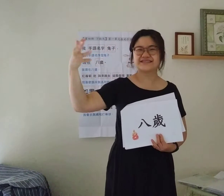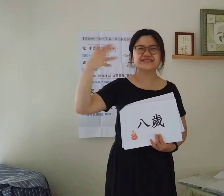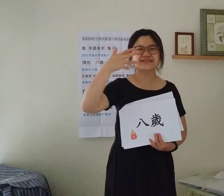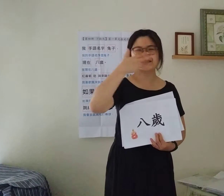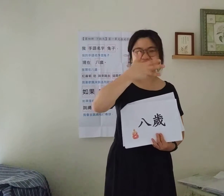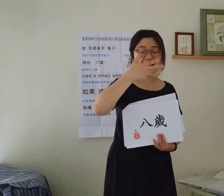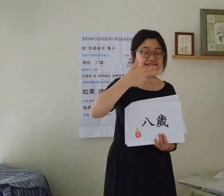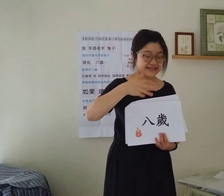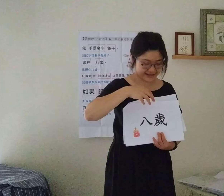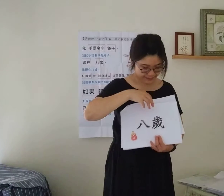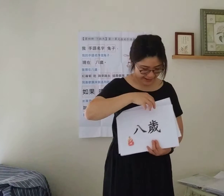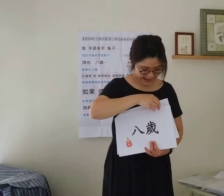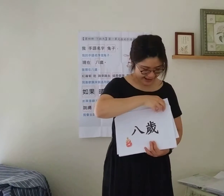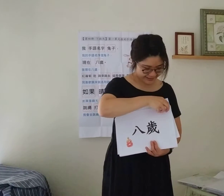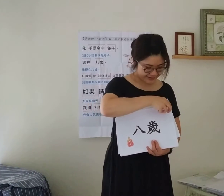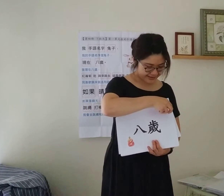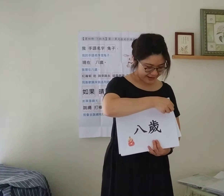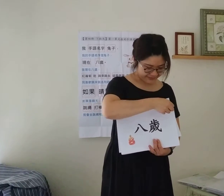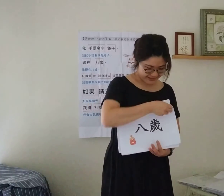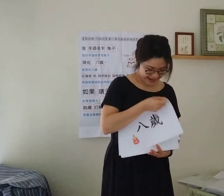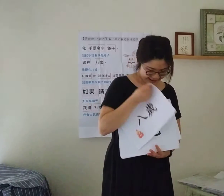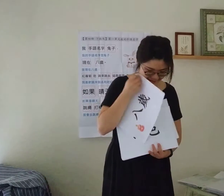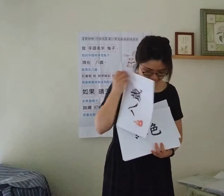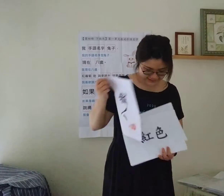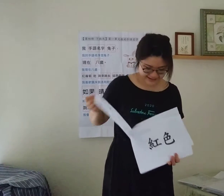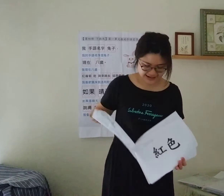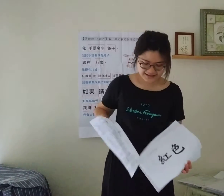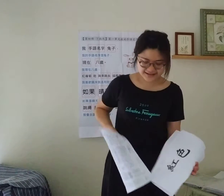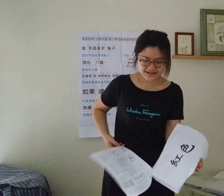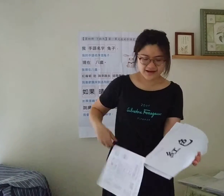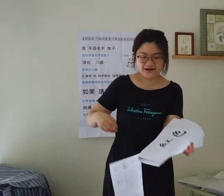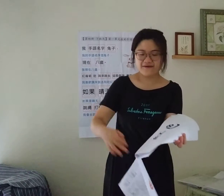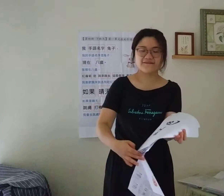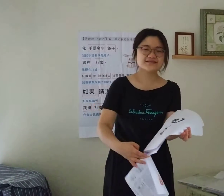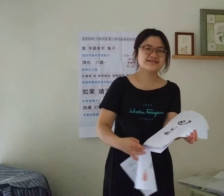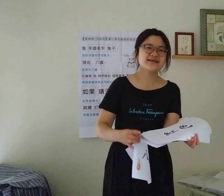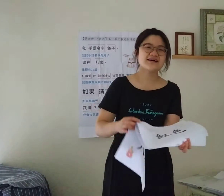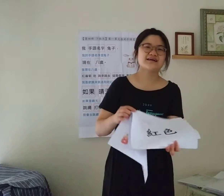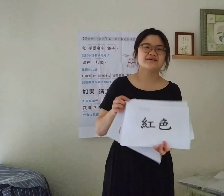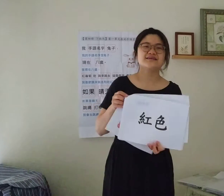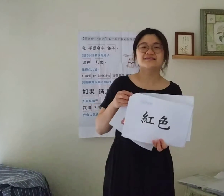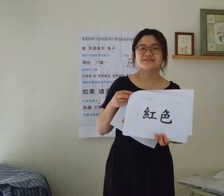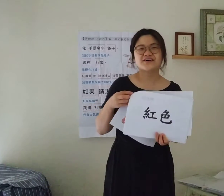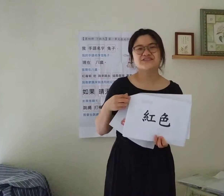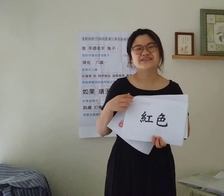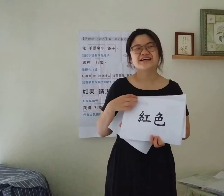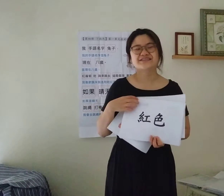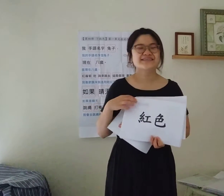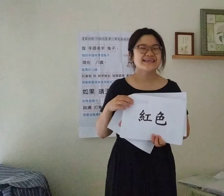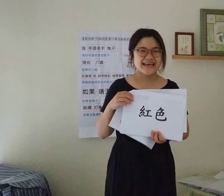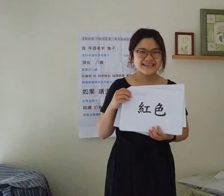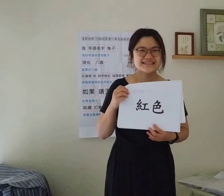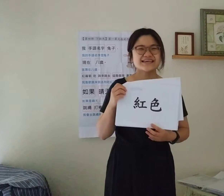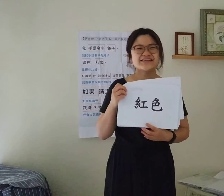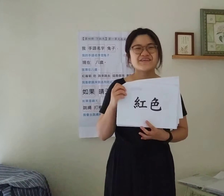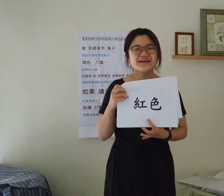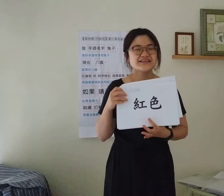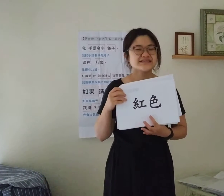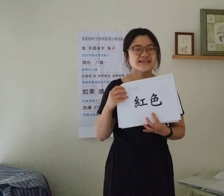只手指，还记得吧？那我们来看哦，再来是红色。手语很多的颜色都跟身体